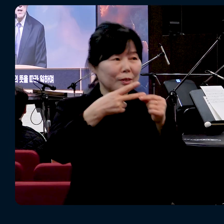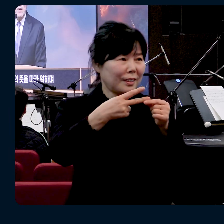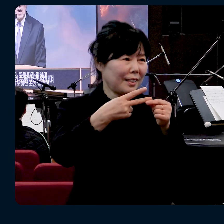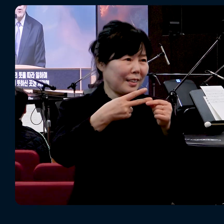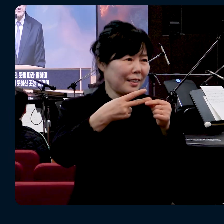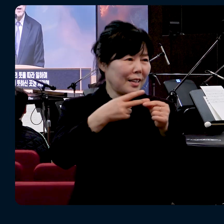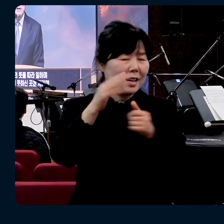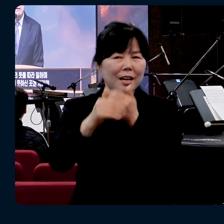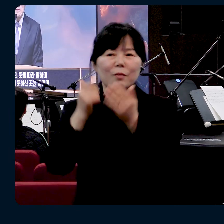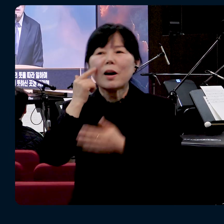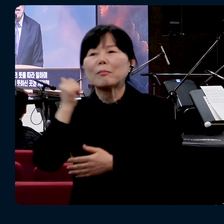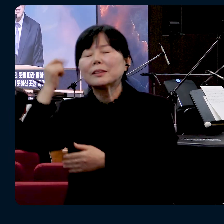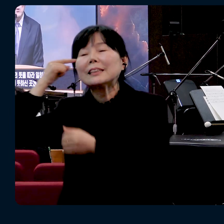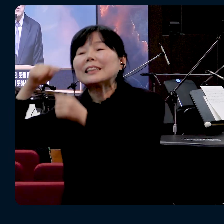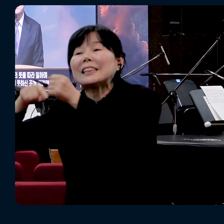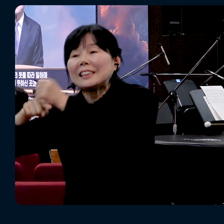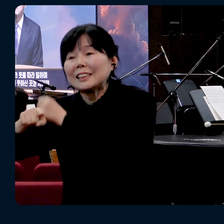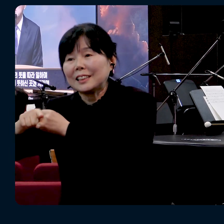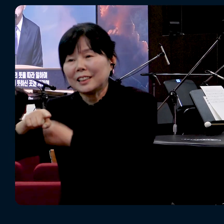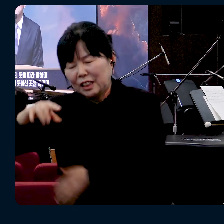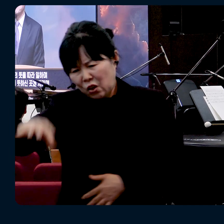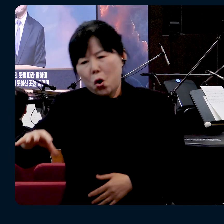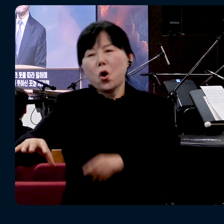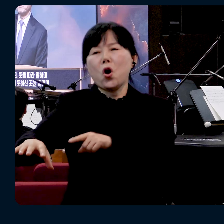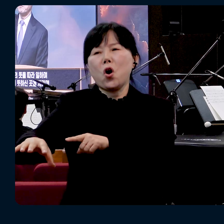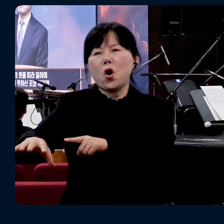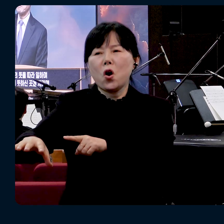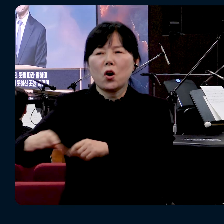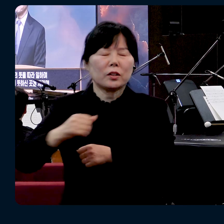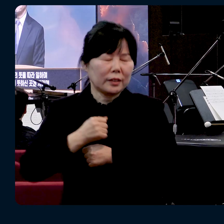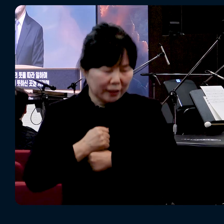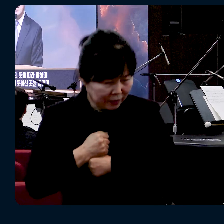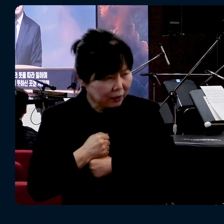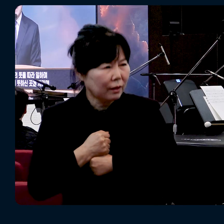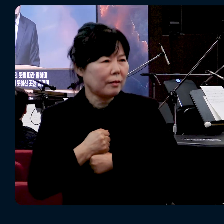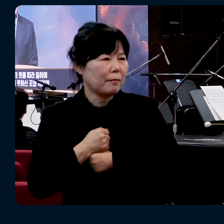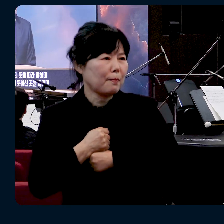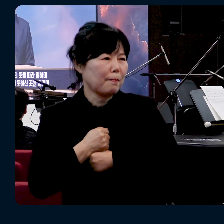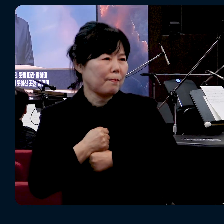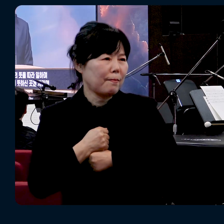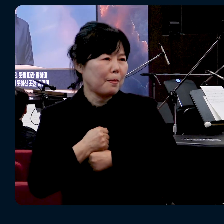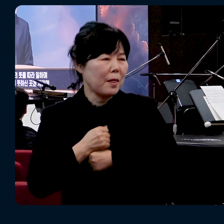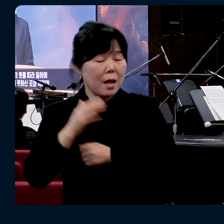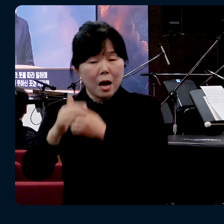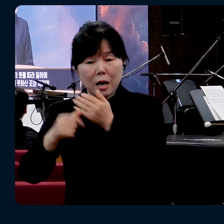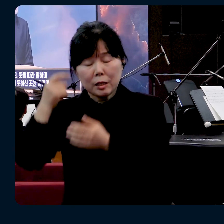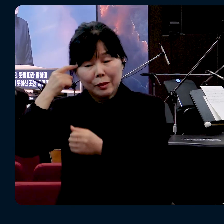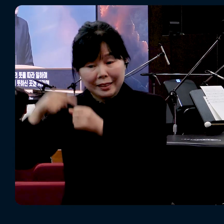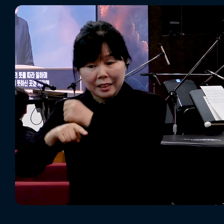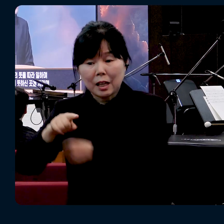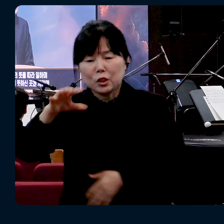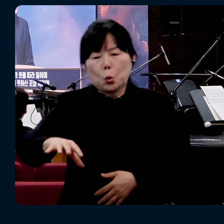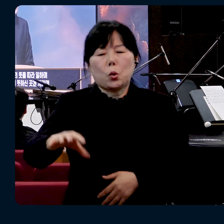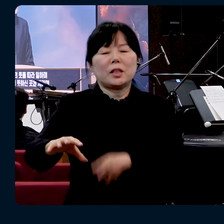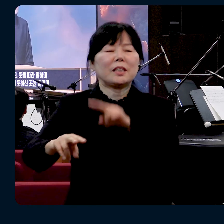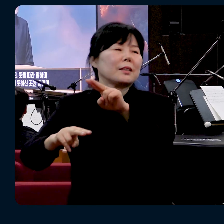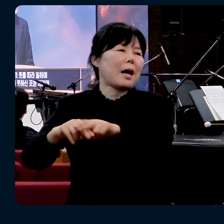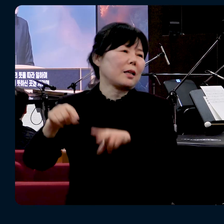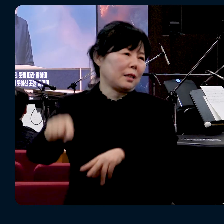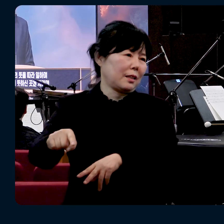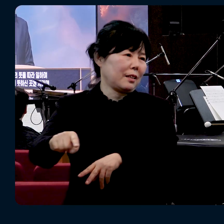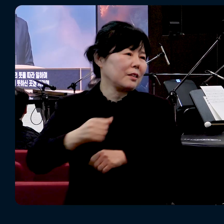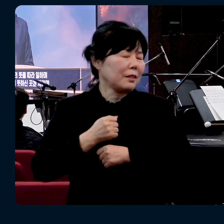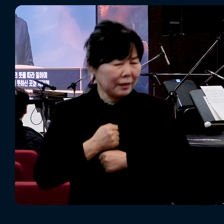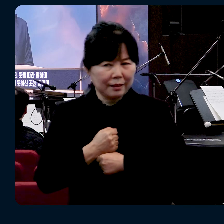두 번째는 하나님 아버지의 뜻하신 곳을 지키며, 하나님 아버지의 뜻하신 곳을